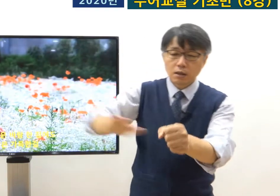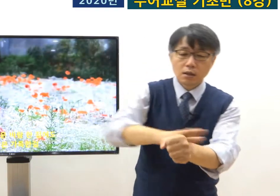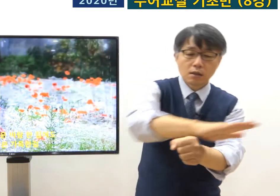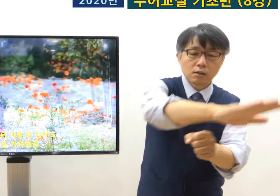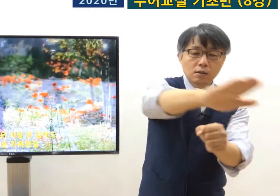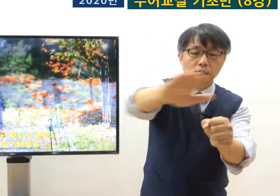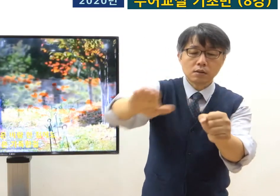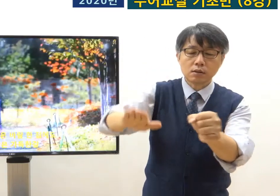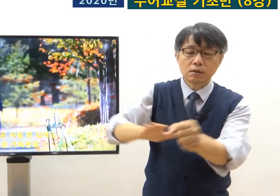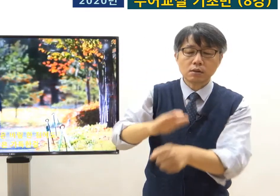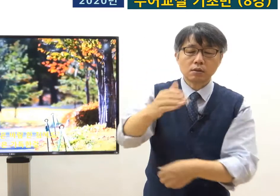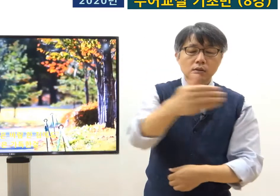사랑은